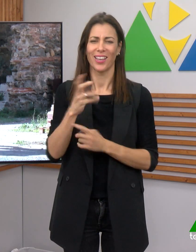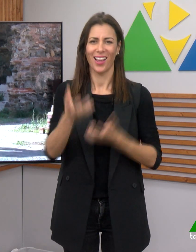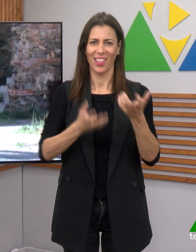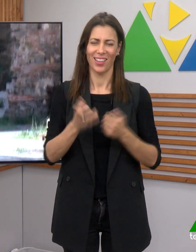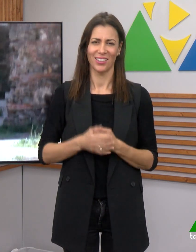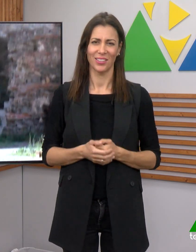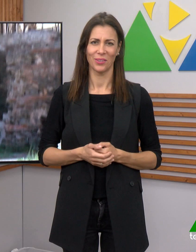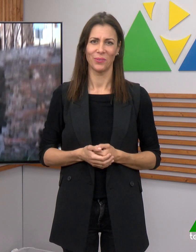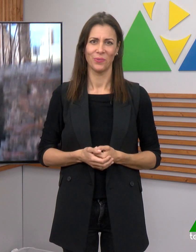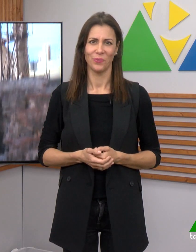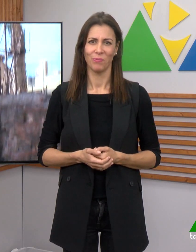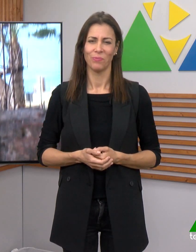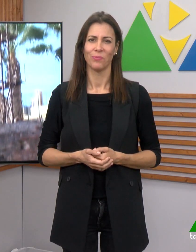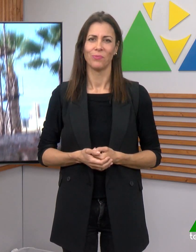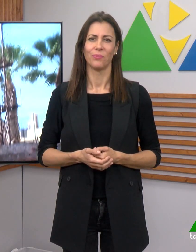a ver.